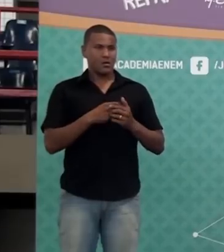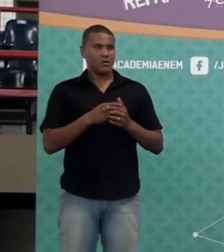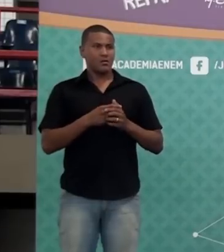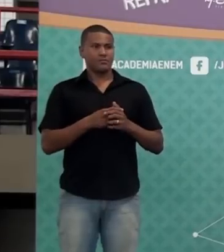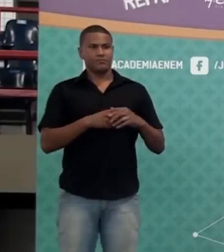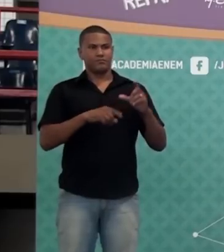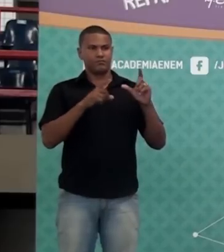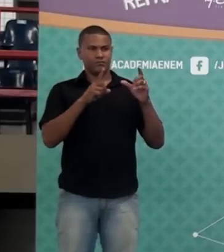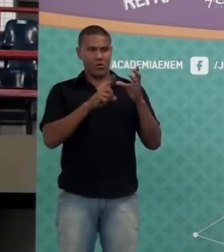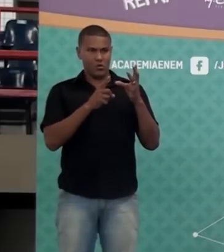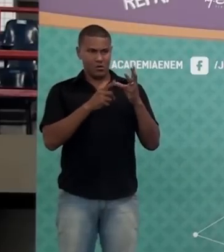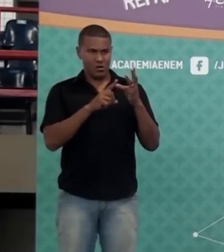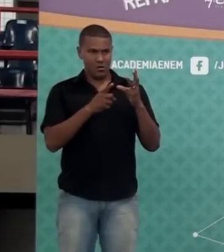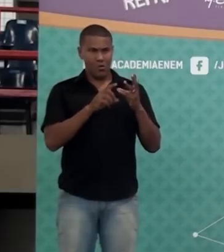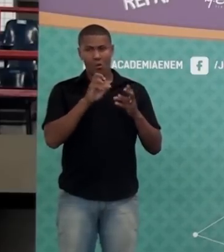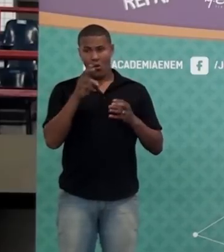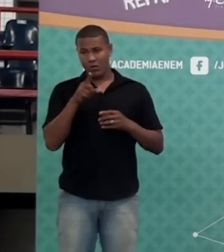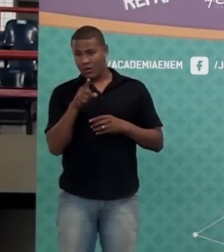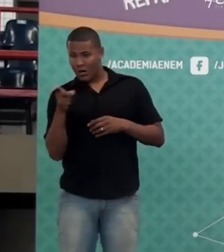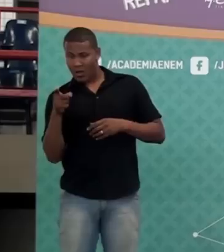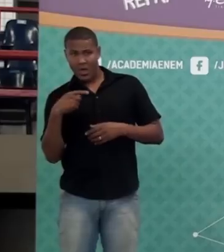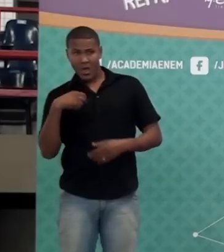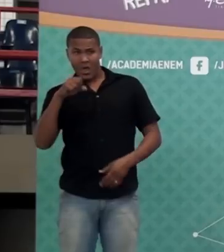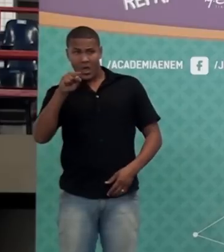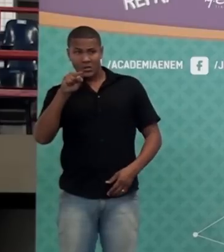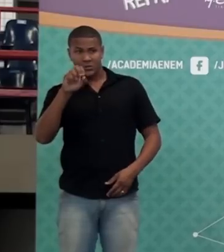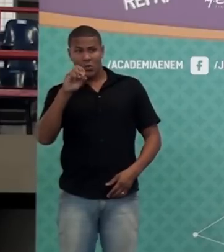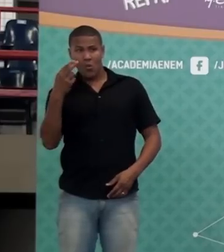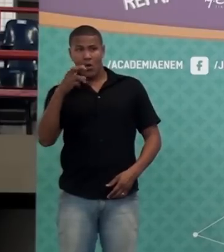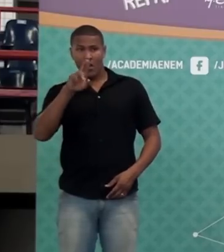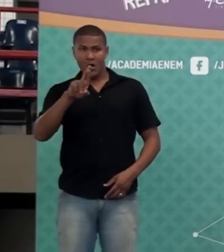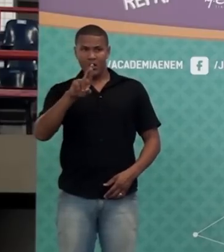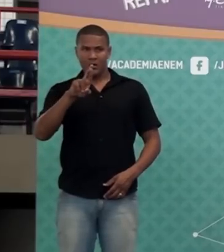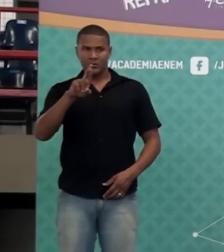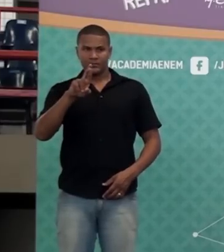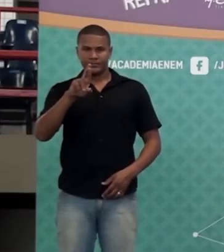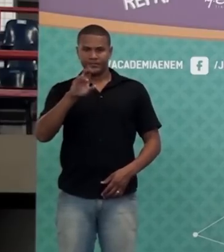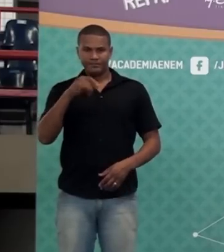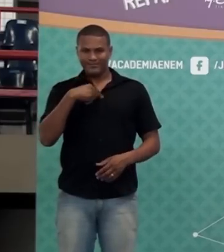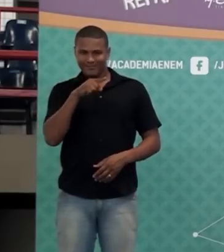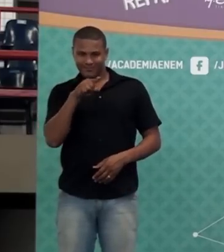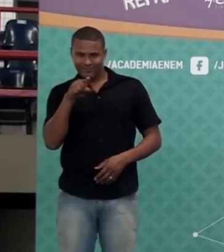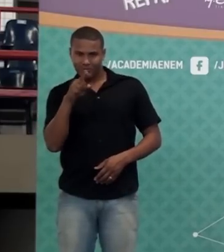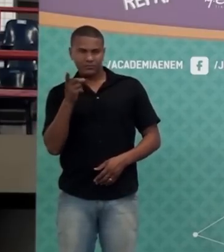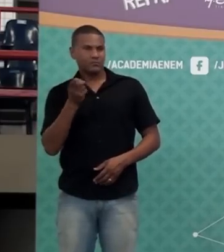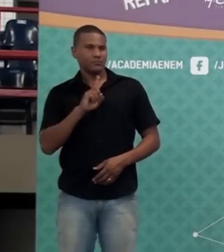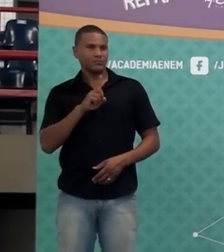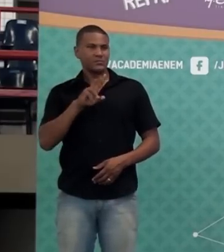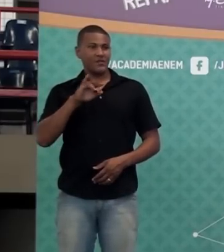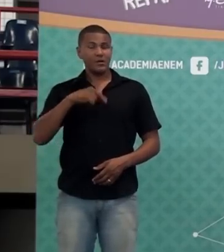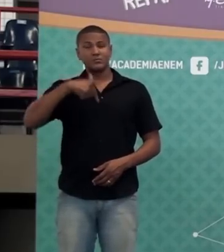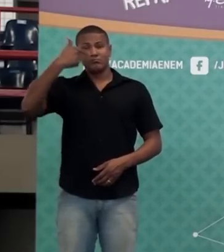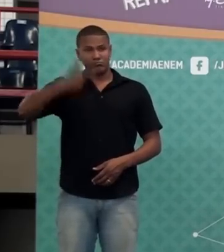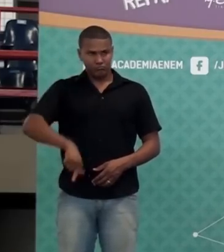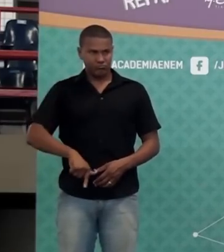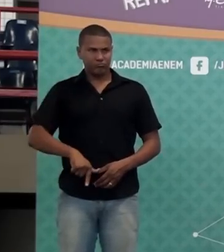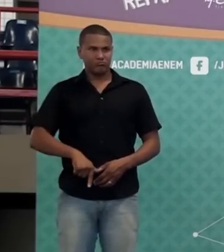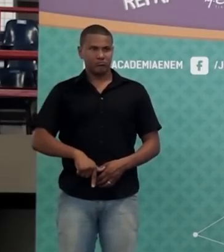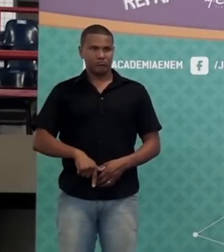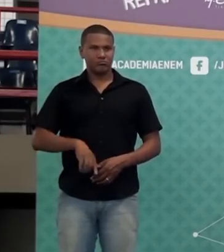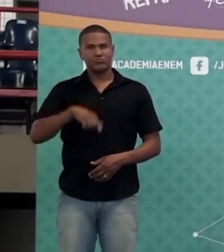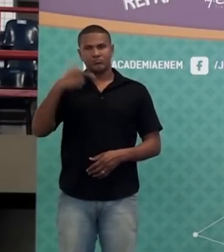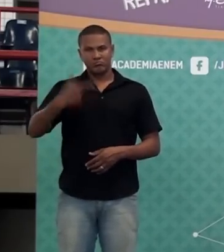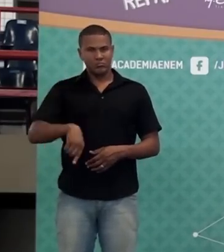ou S, no lugar de você botar o tracinho do hífen, você vai dobrar a consoante